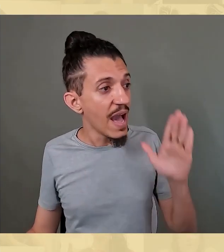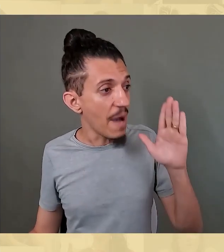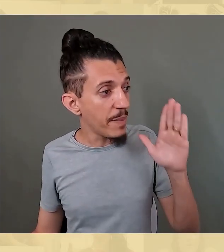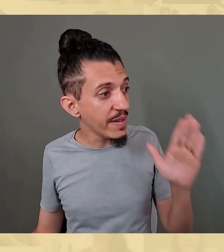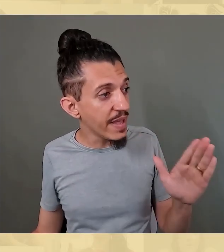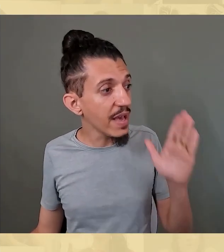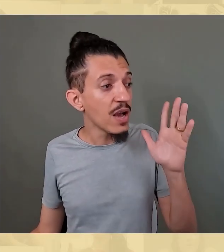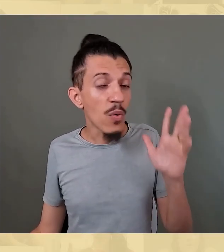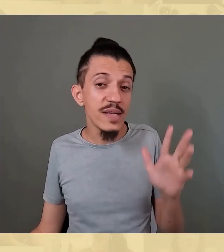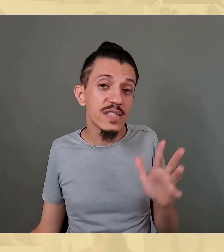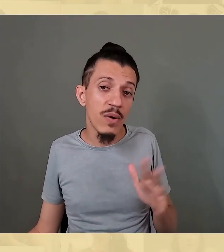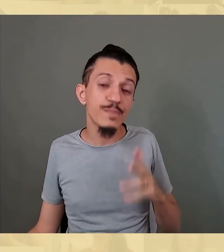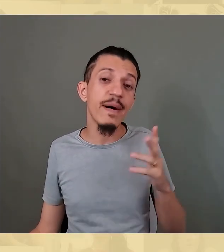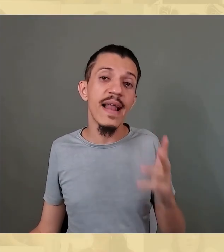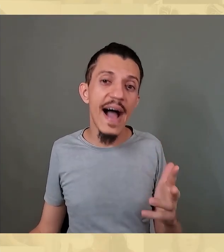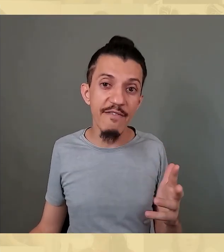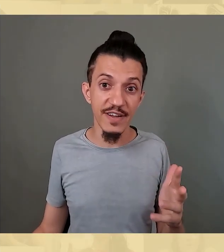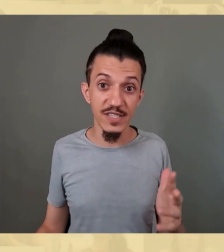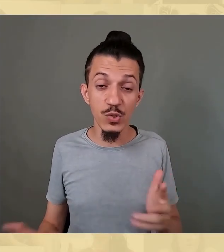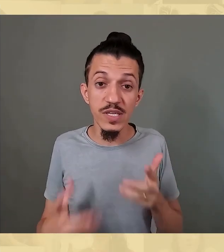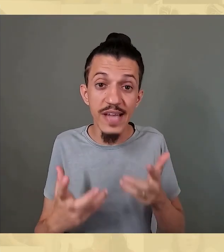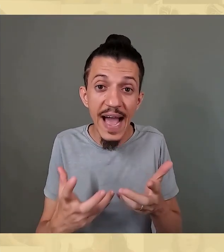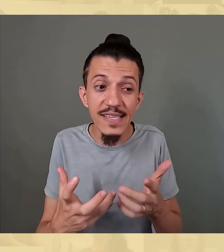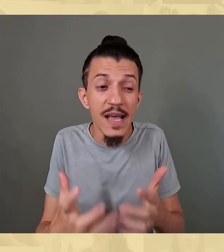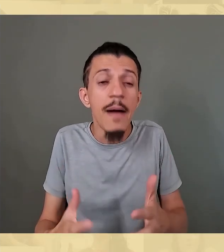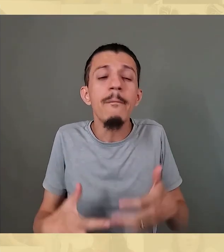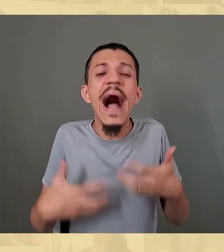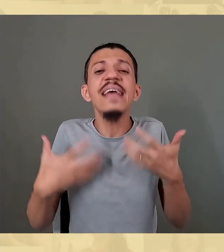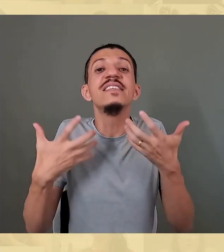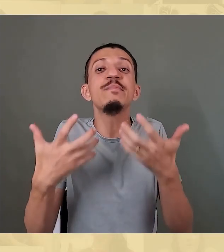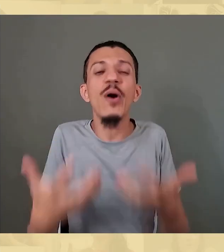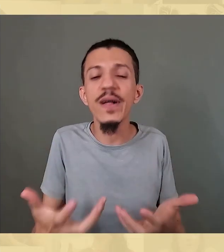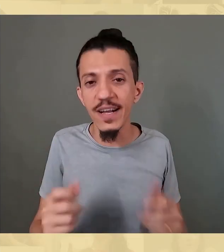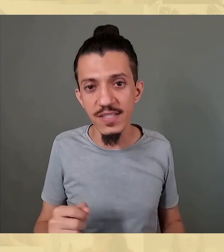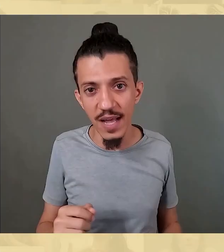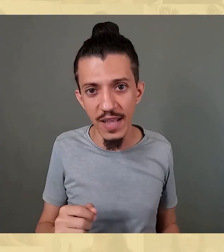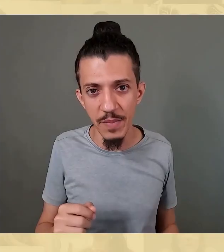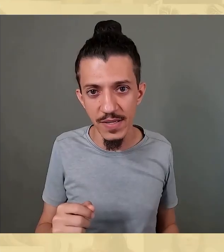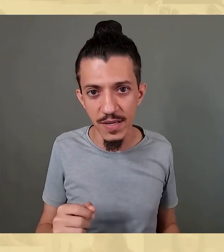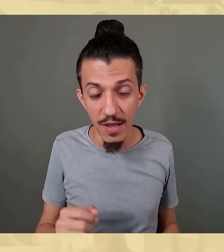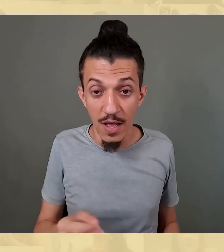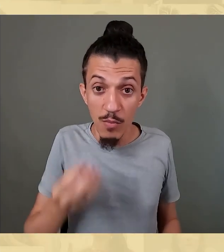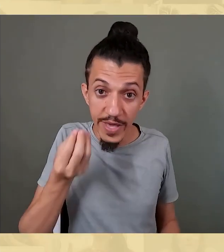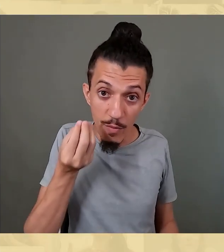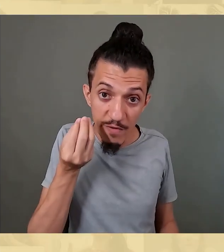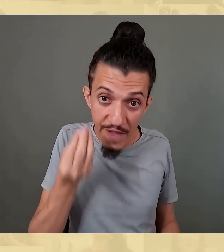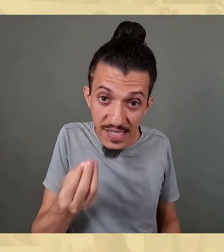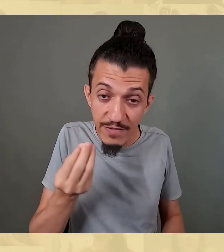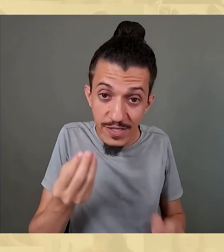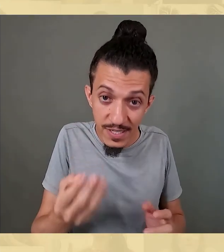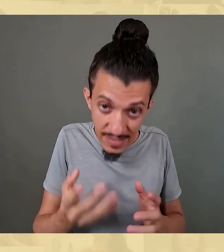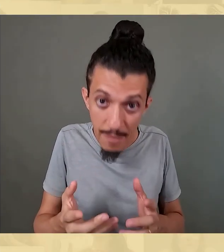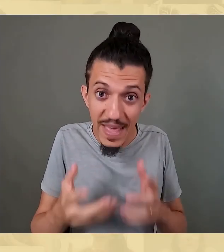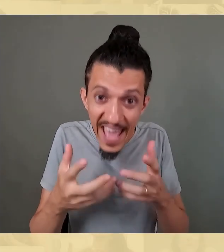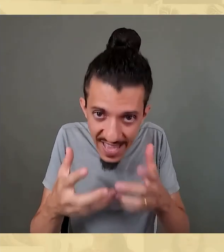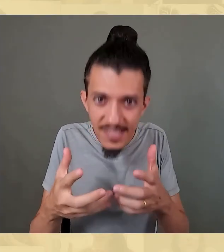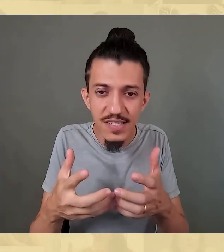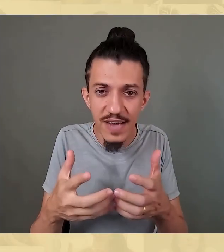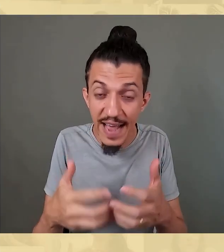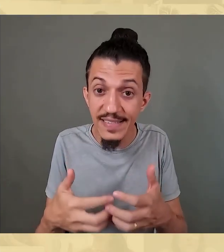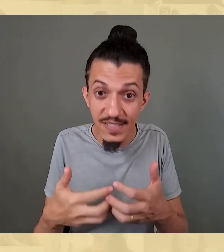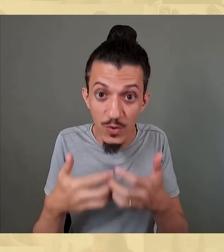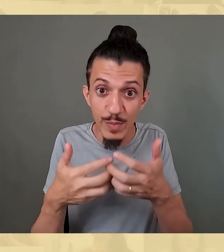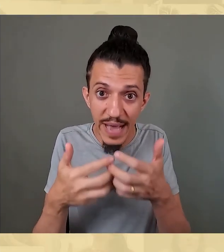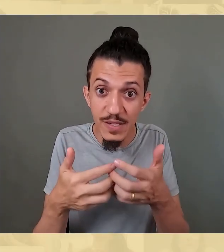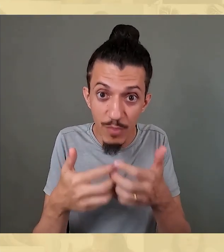é aprender quais são as palavras e os sinais mais importantes da Libras. Porque uma vez que você sabe esses